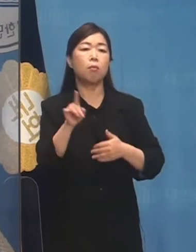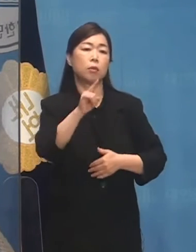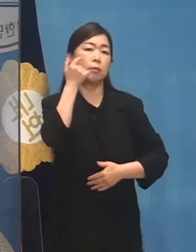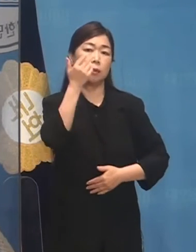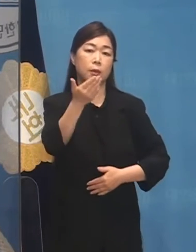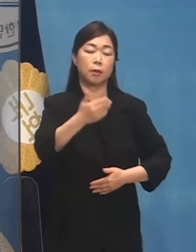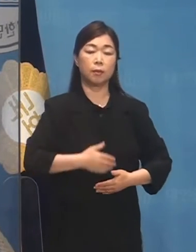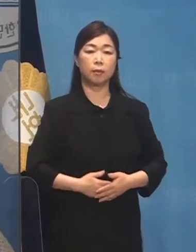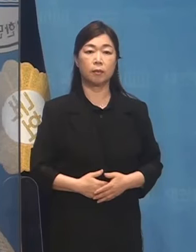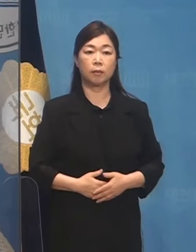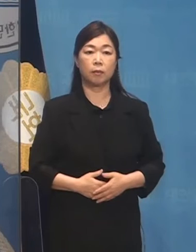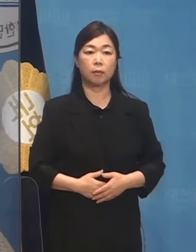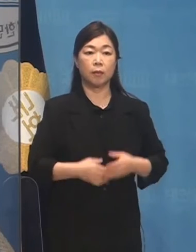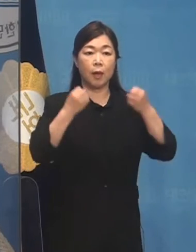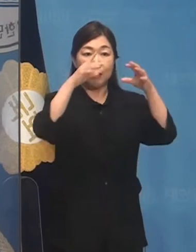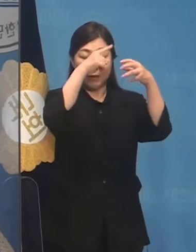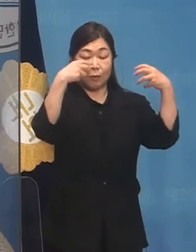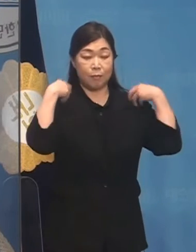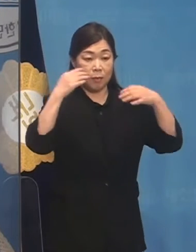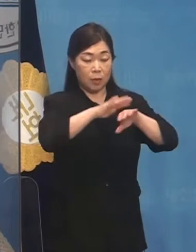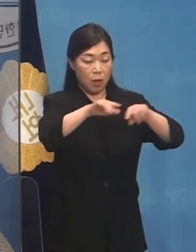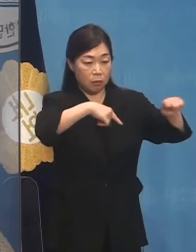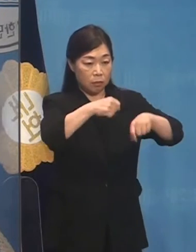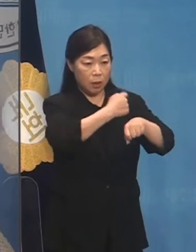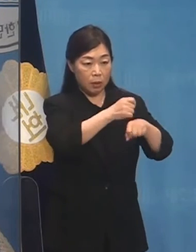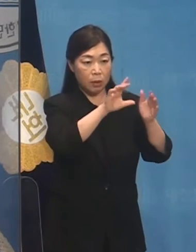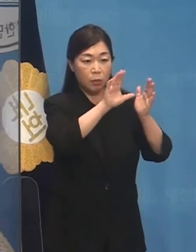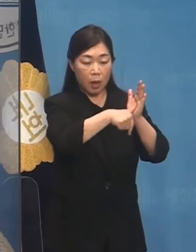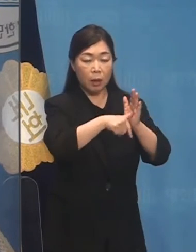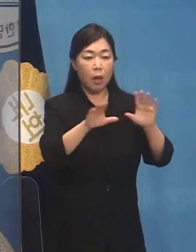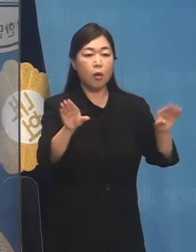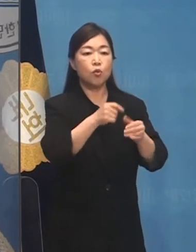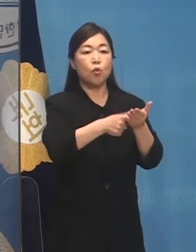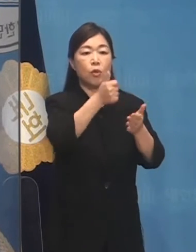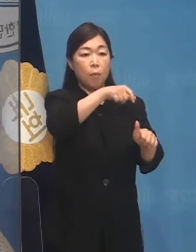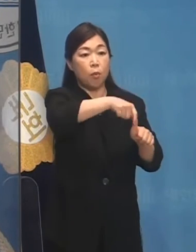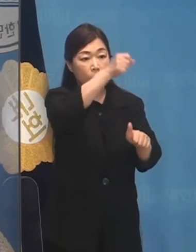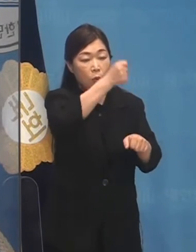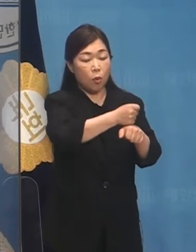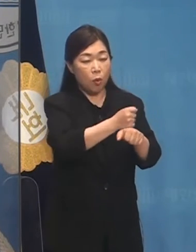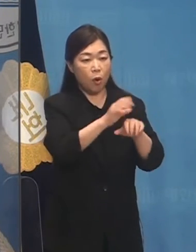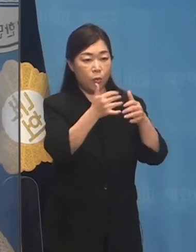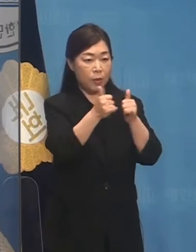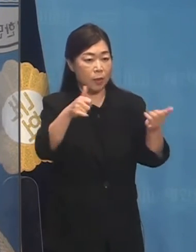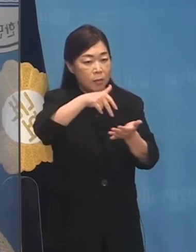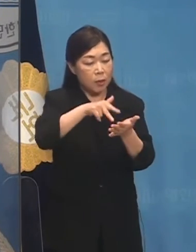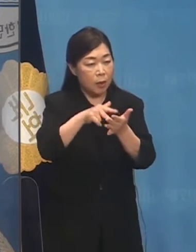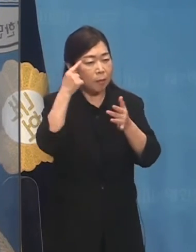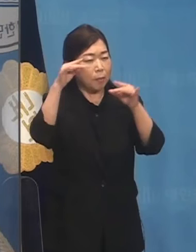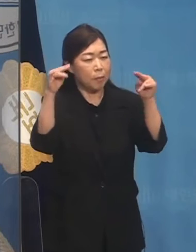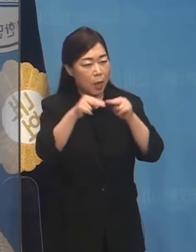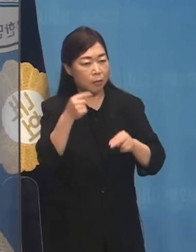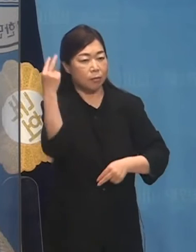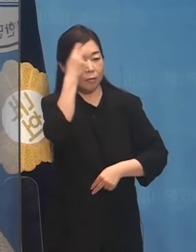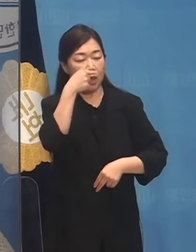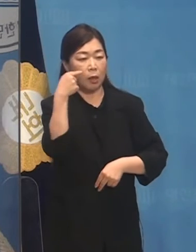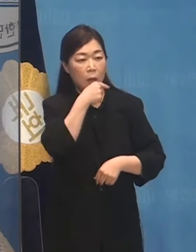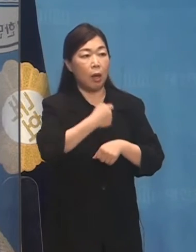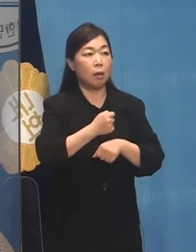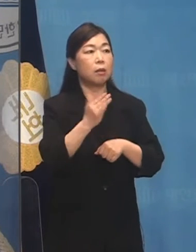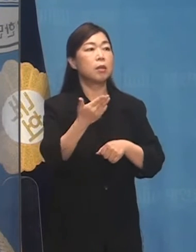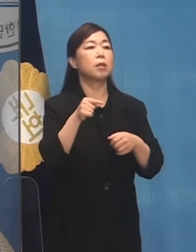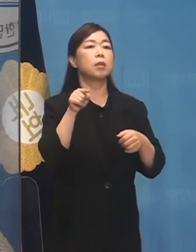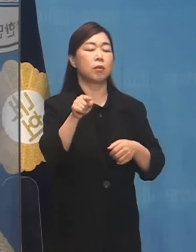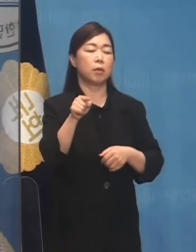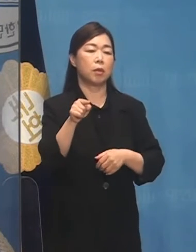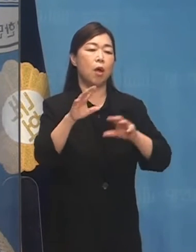무엇입니까? 새 정부를 제대로 이끌어갈 총리를 뽑고 국민 높이에 맞는 검증을 실시한 것이야말로 국민에 대한 국회의